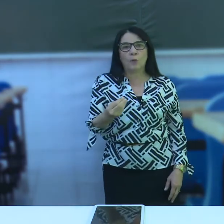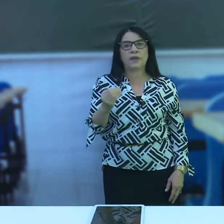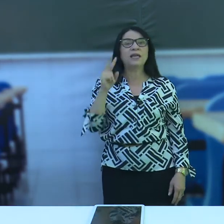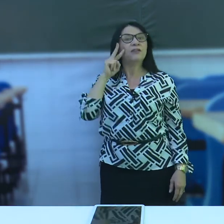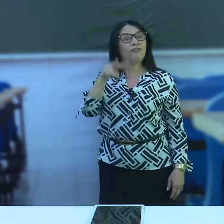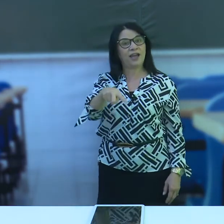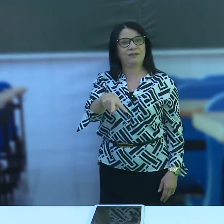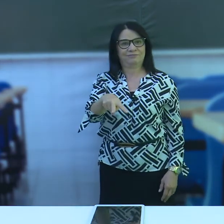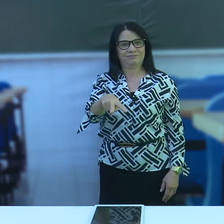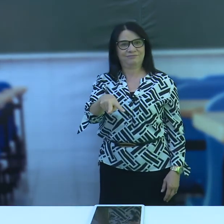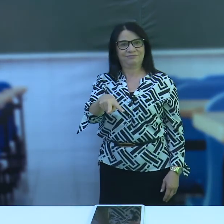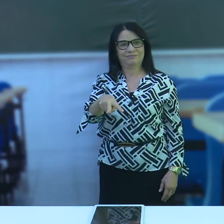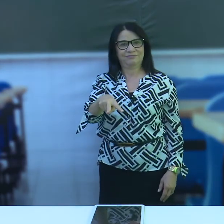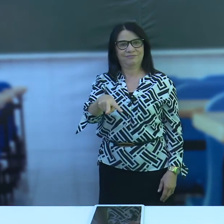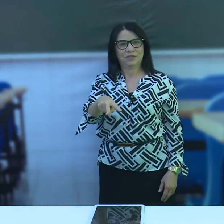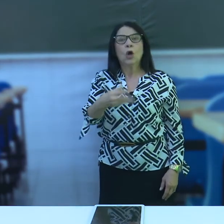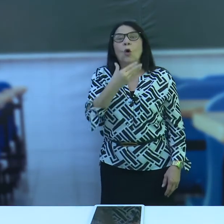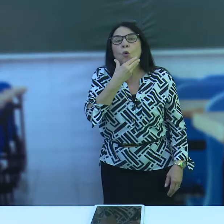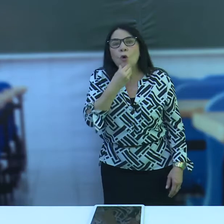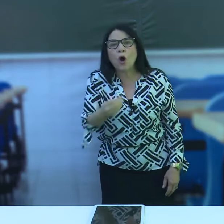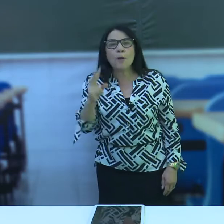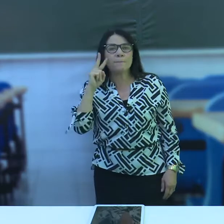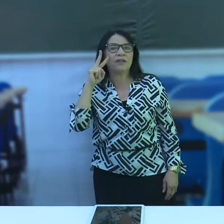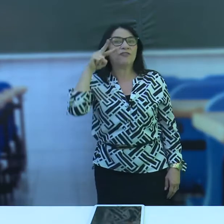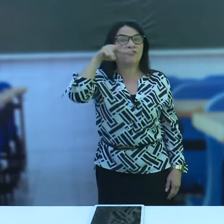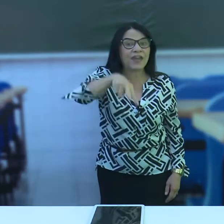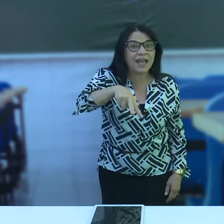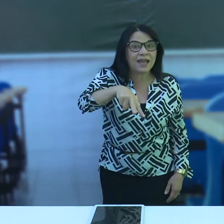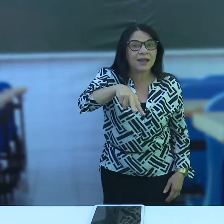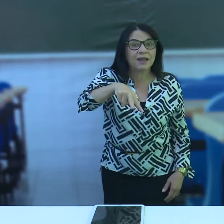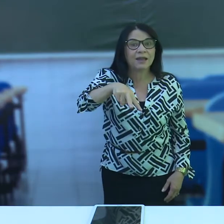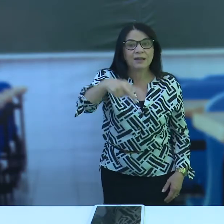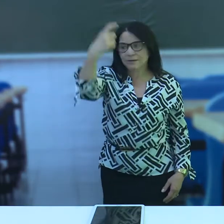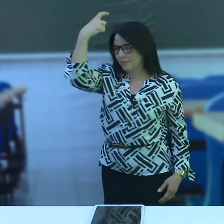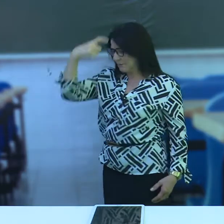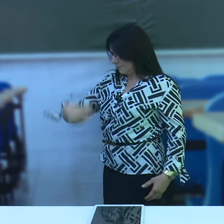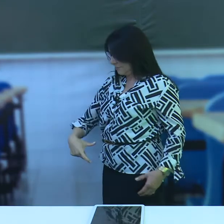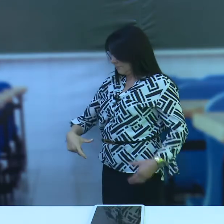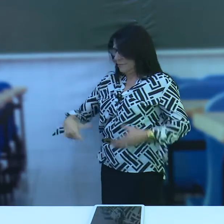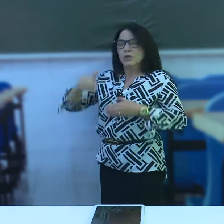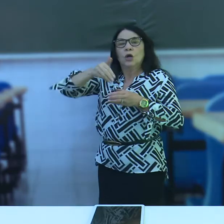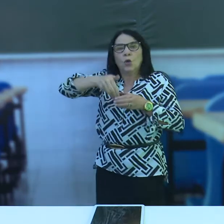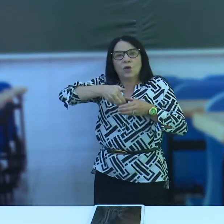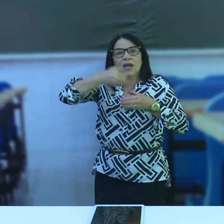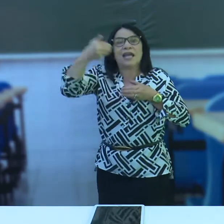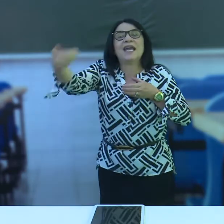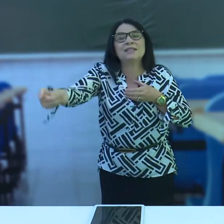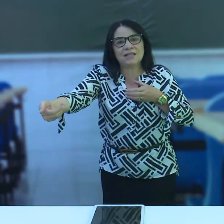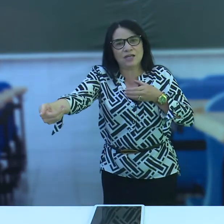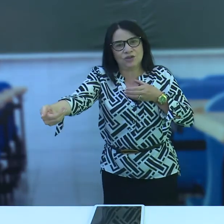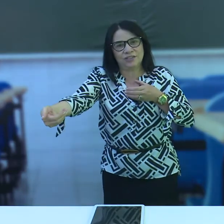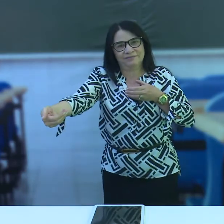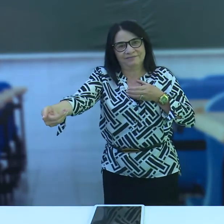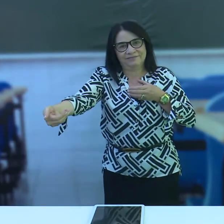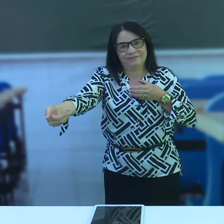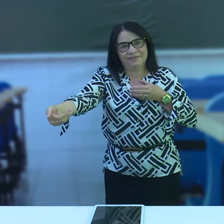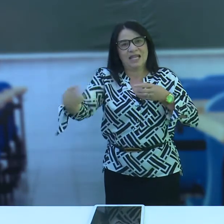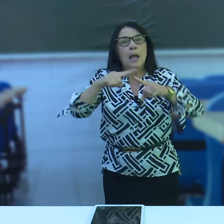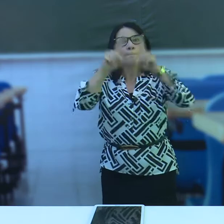homem vê. O homem vê o exterior,